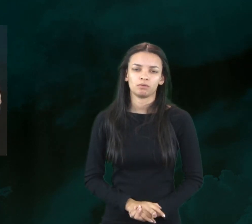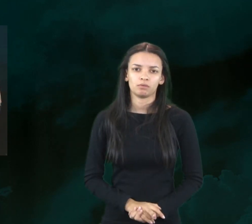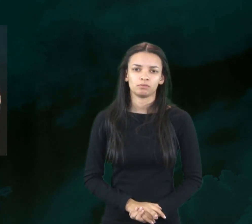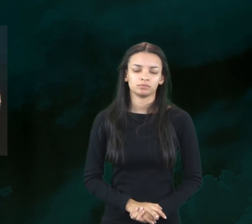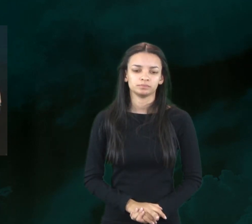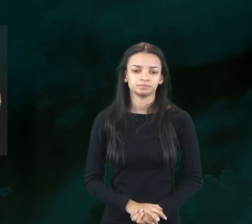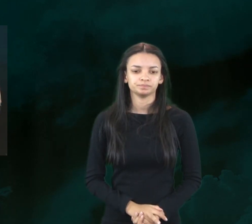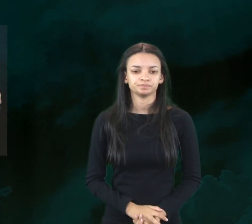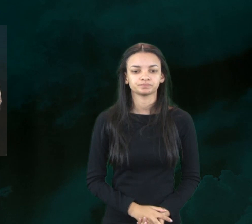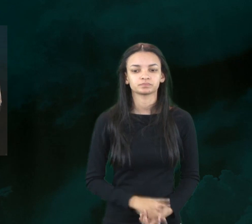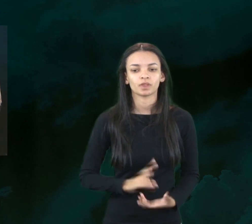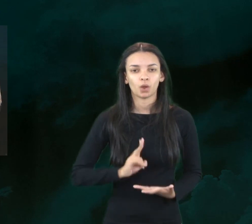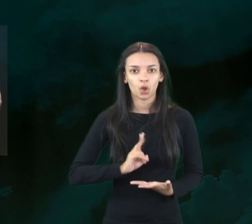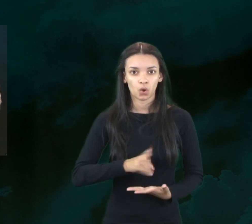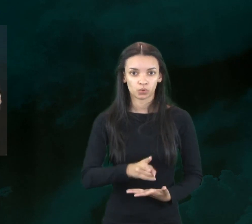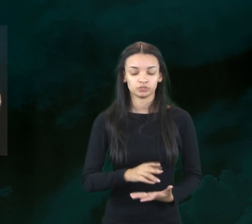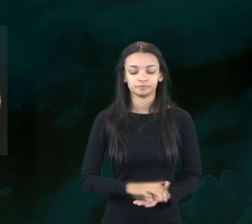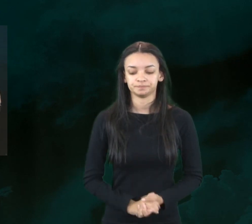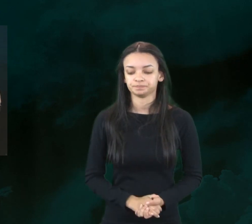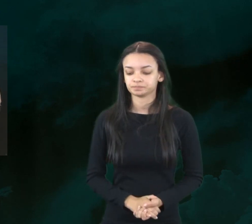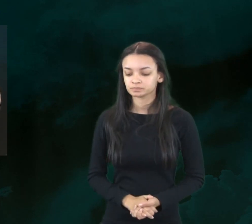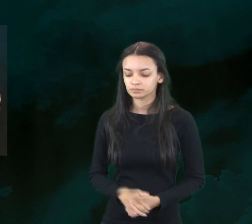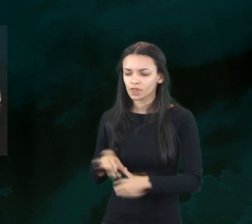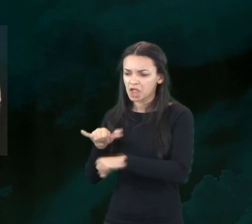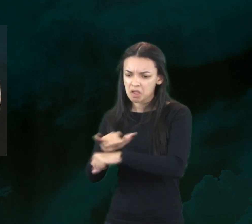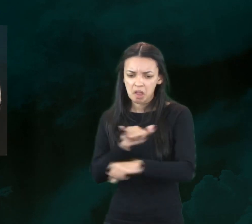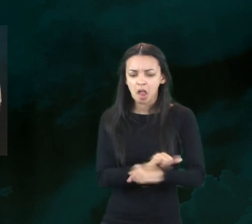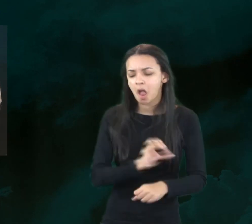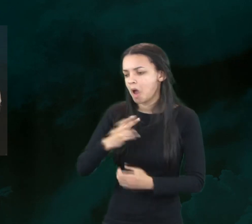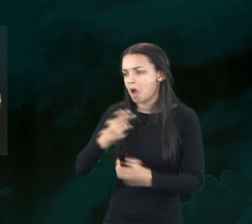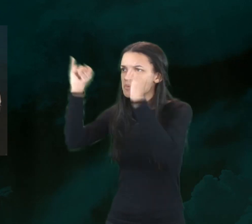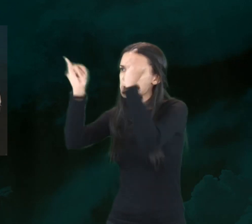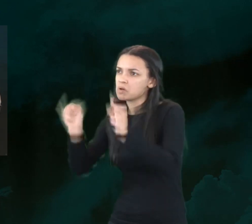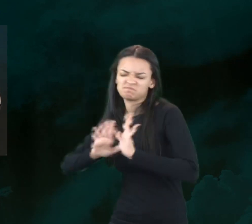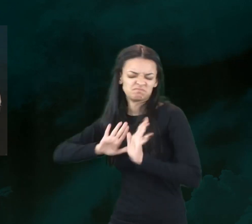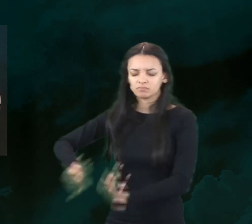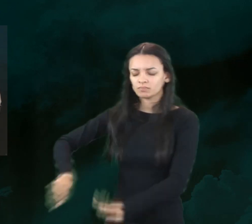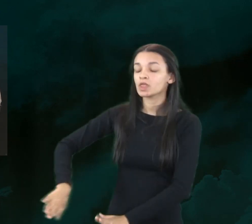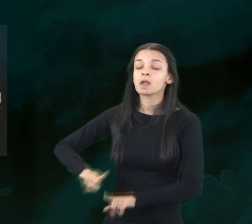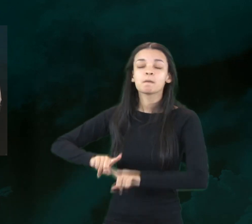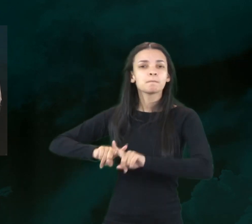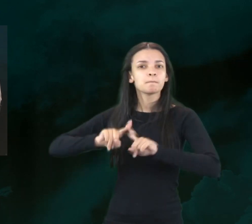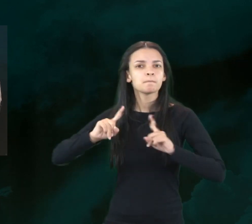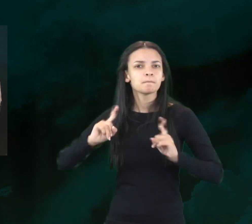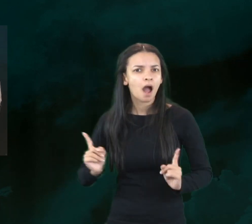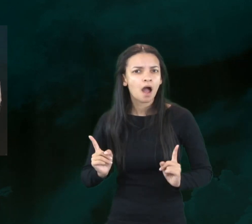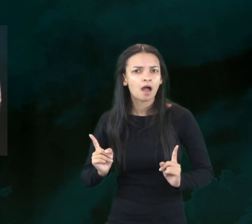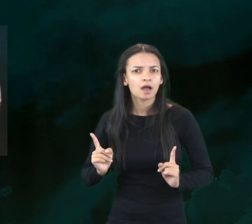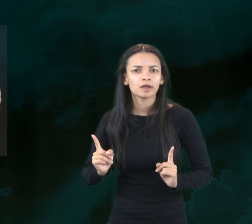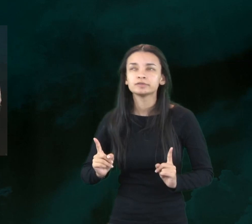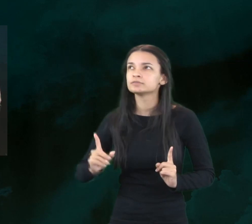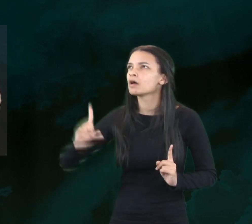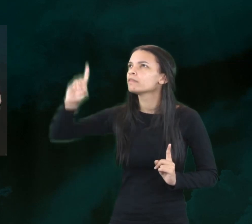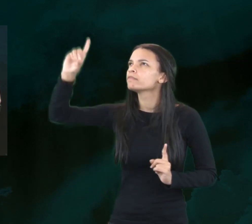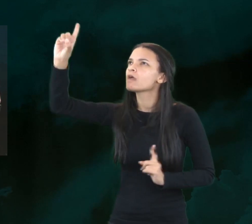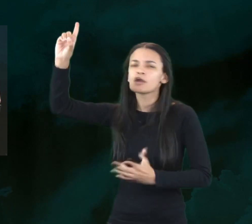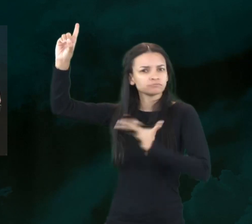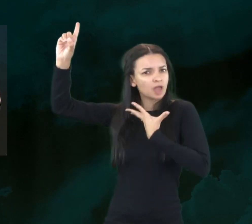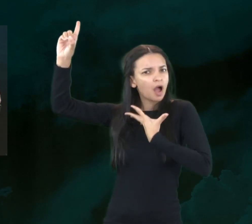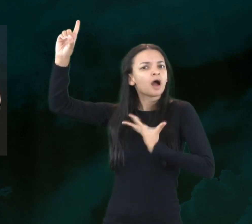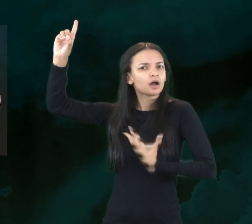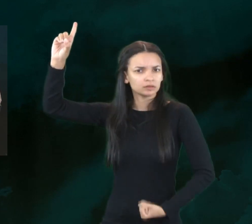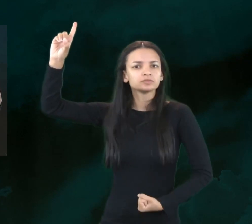impureza, nem se baseia em dolo, pelo contrário, visto que fomos aprovados por